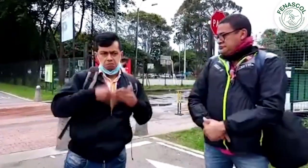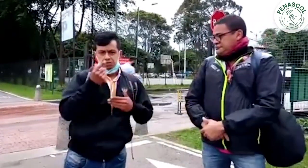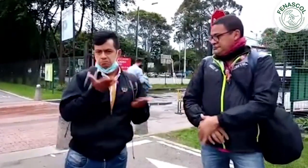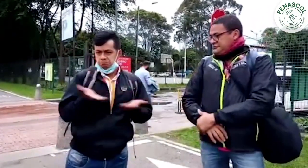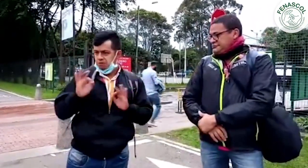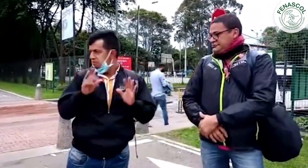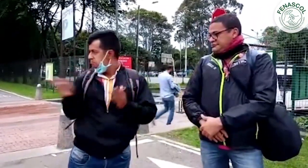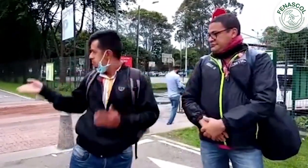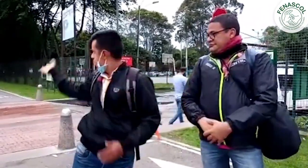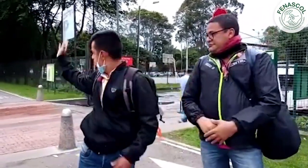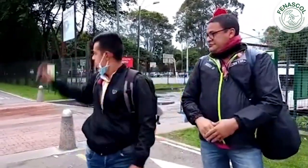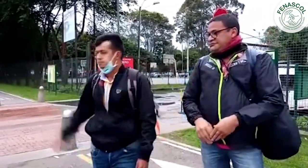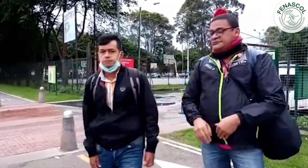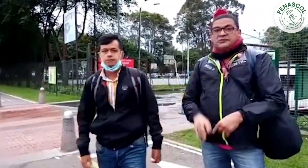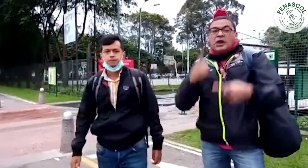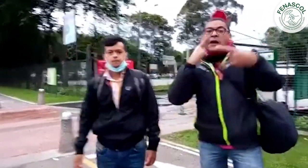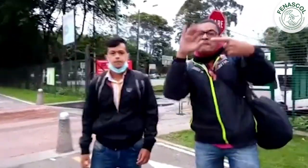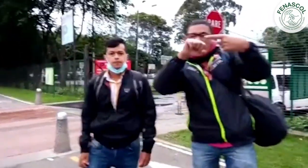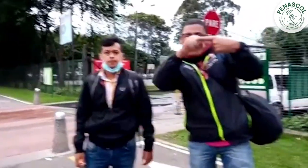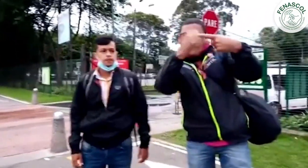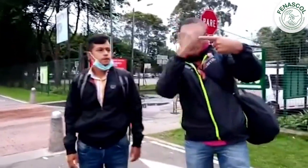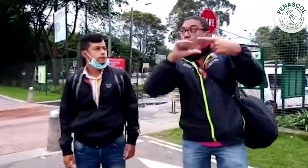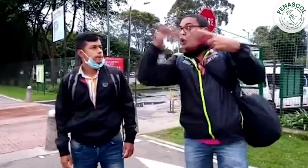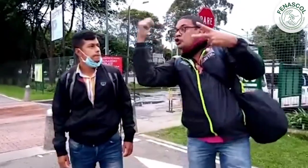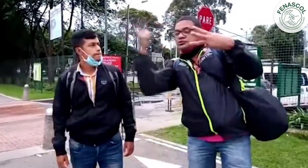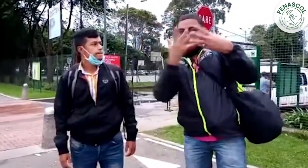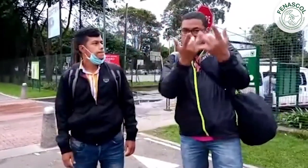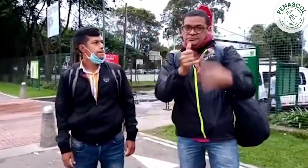económico y es muy fácil su ubicación. Les estaremos informando sobre los otros parqueaderos que podemos usar.